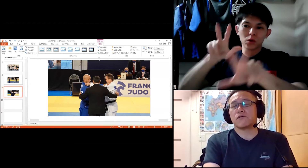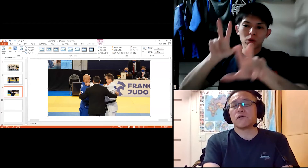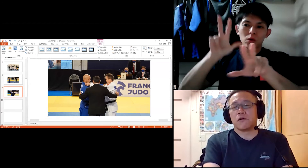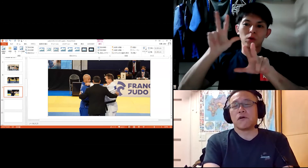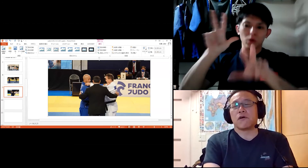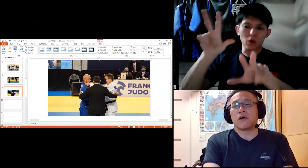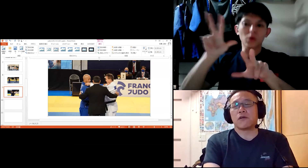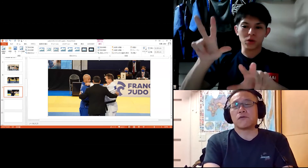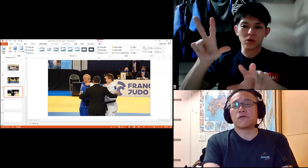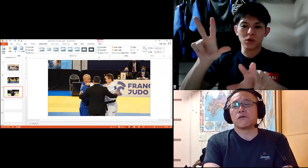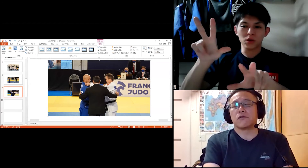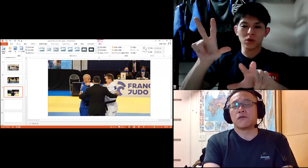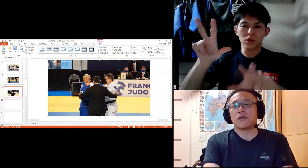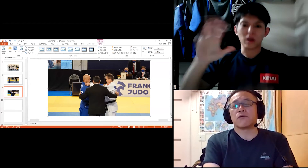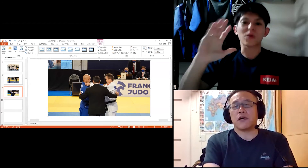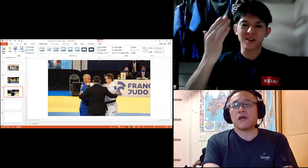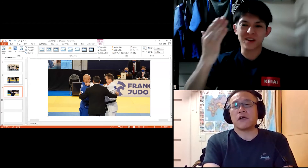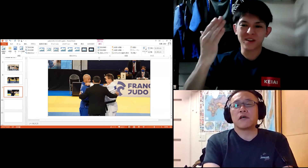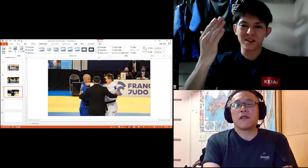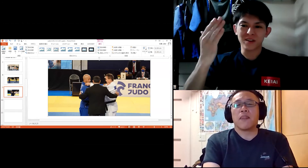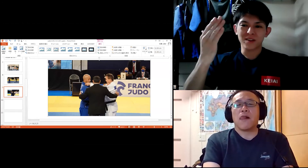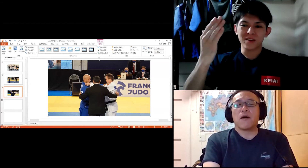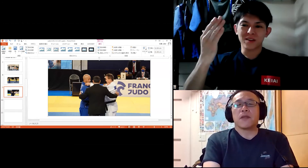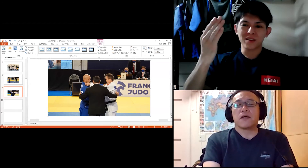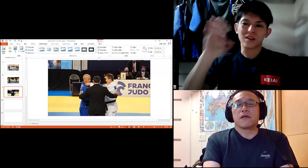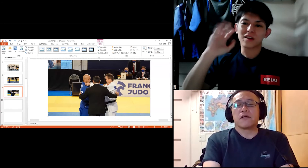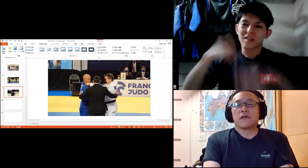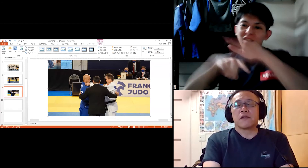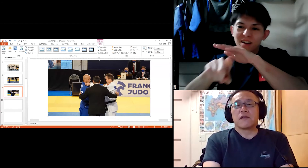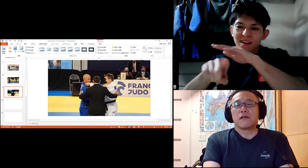ブラインド柔道のルールなので、